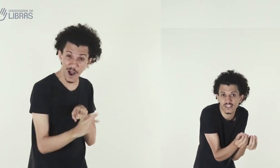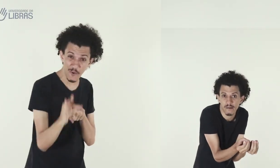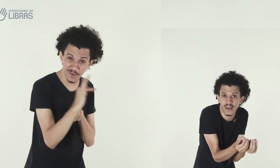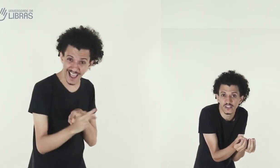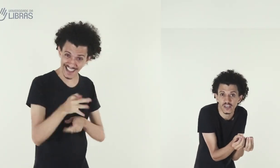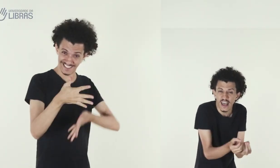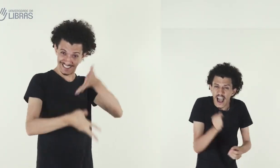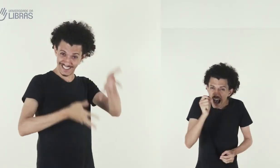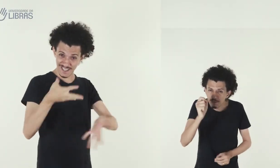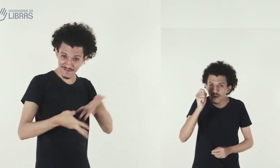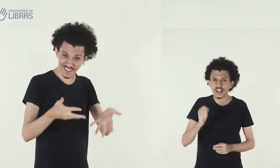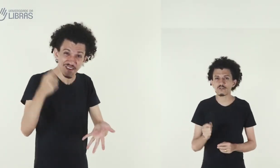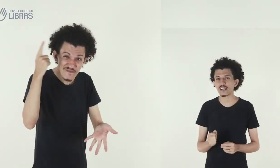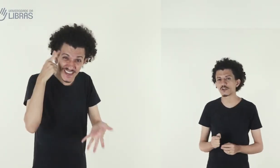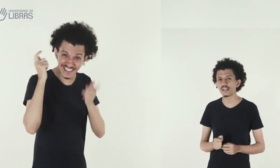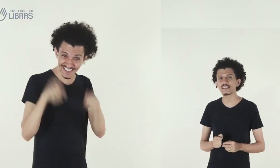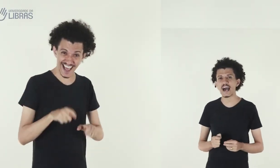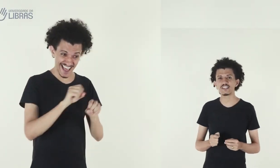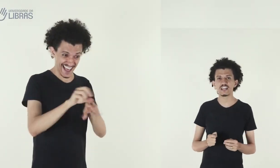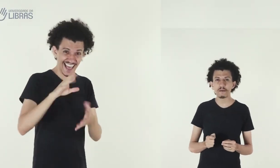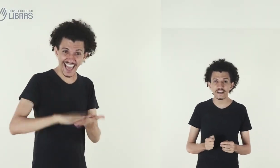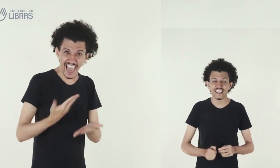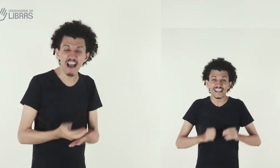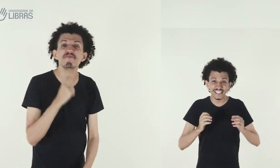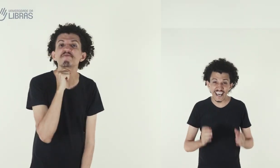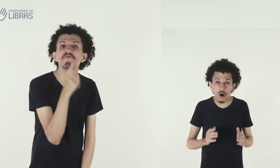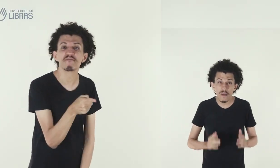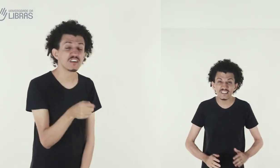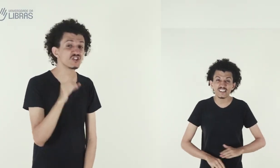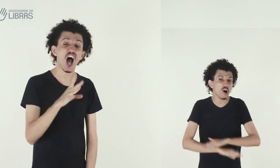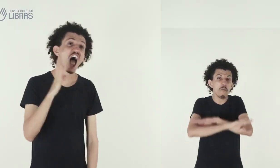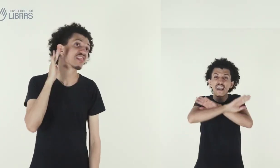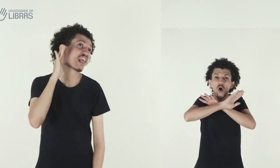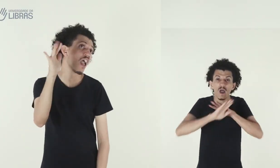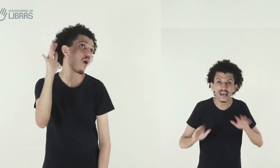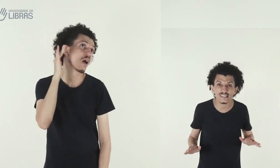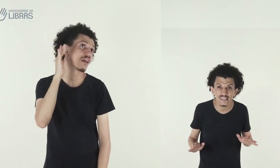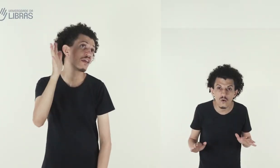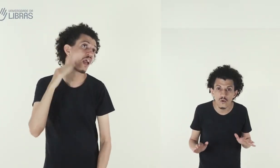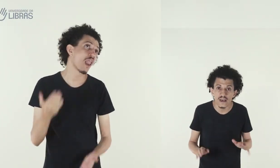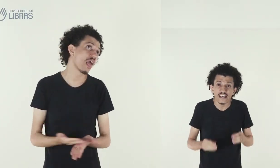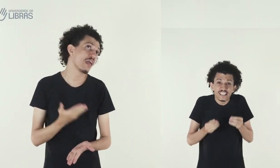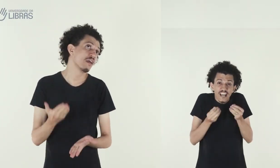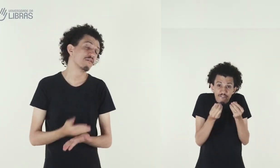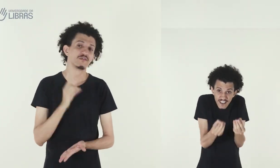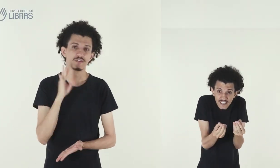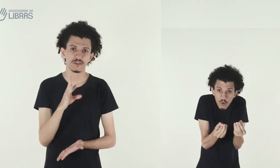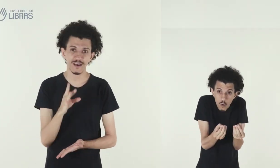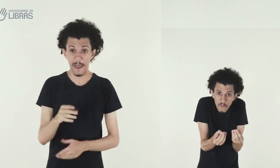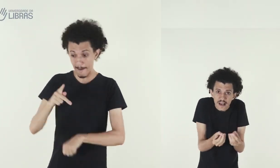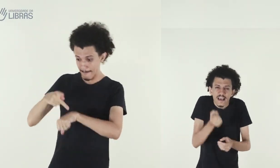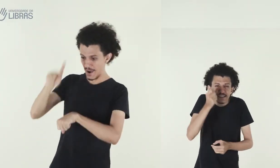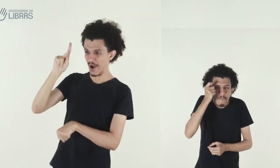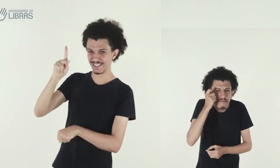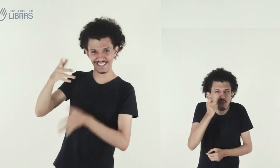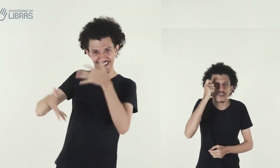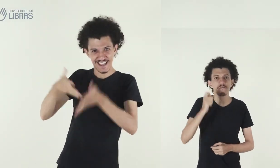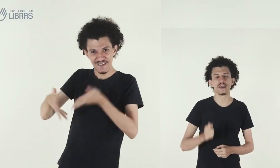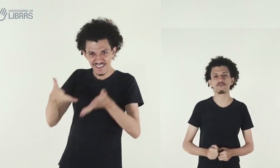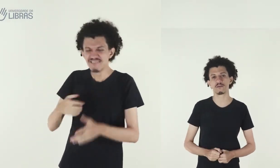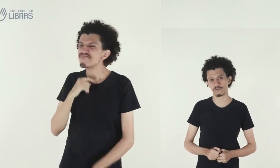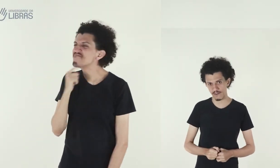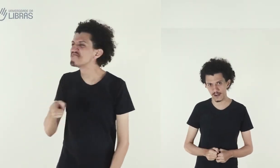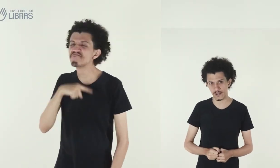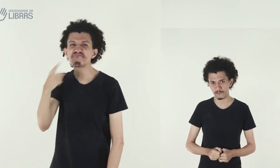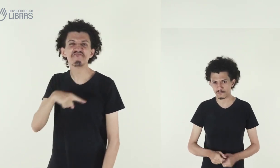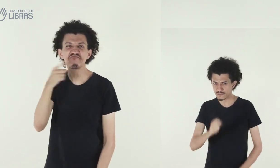teoria praticamente. As pós-graduações na área de Libras geralmente são uma enrolação. Se já fez alguma, sabe muito